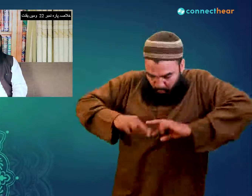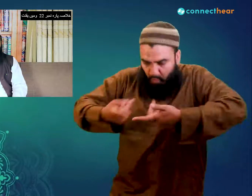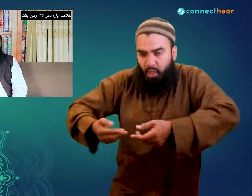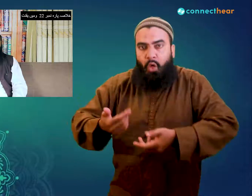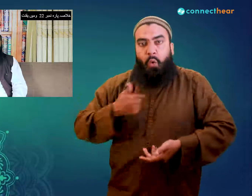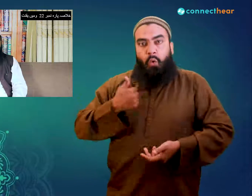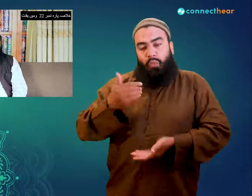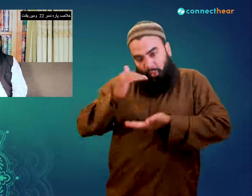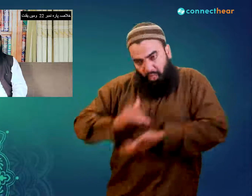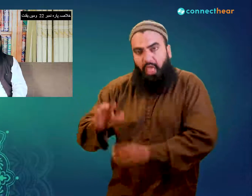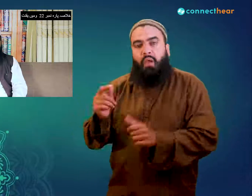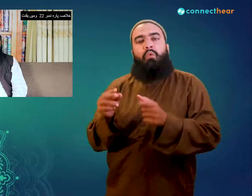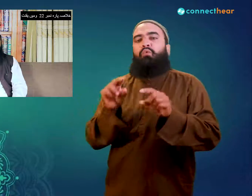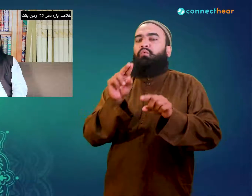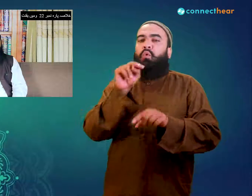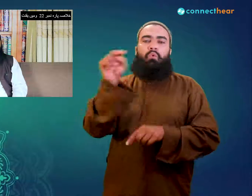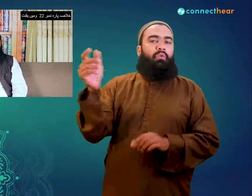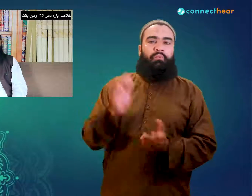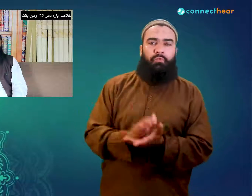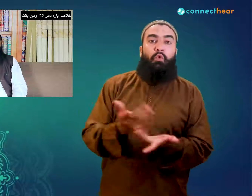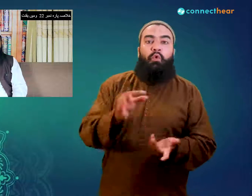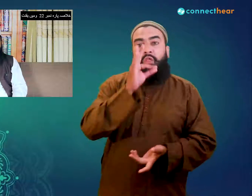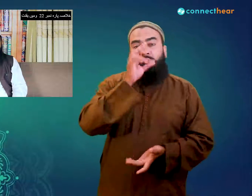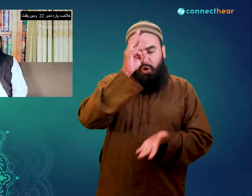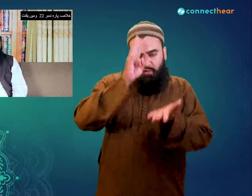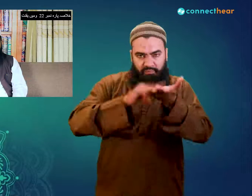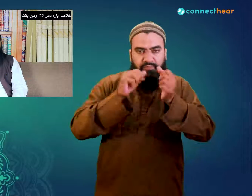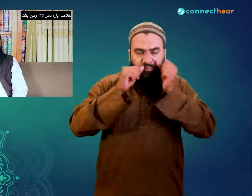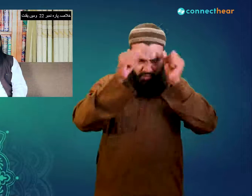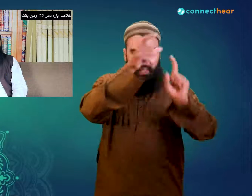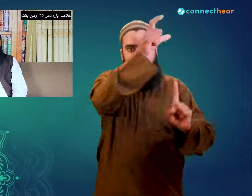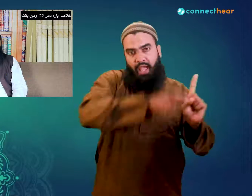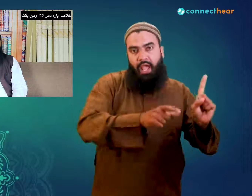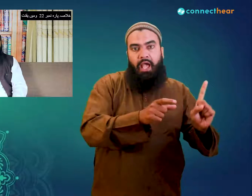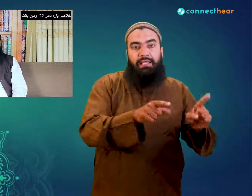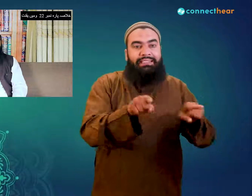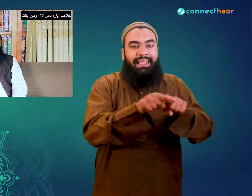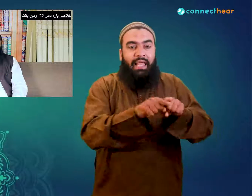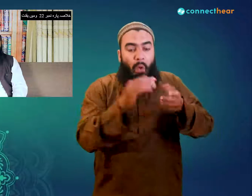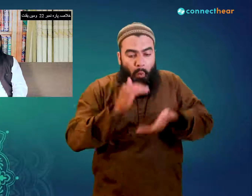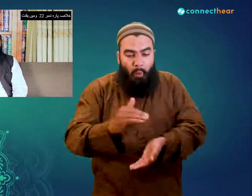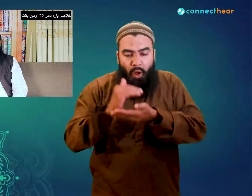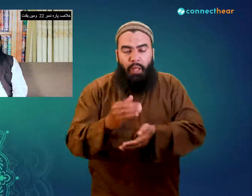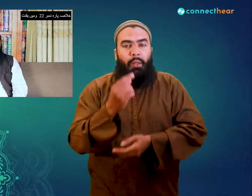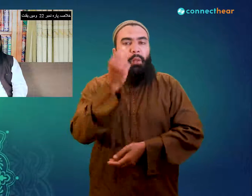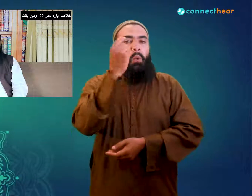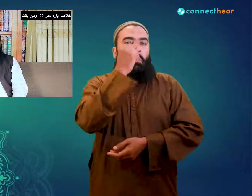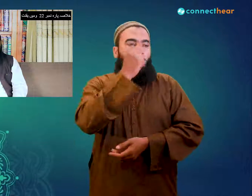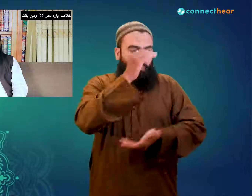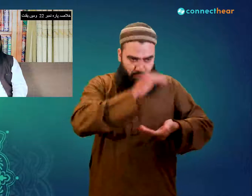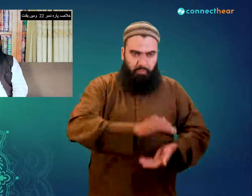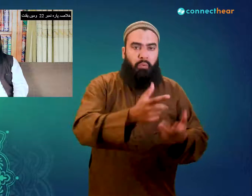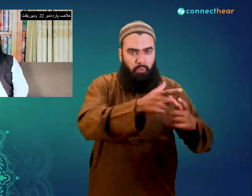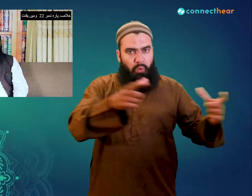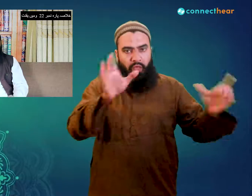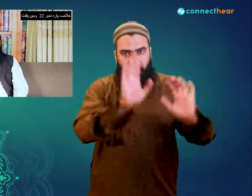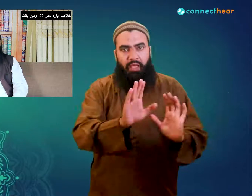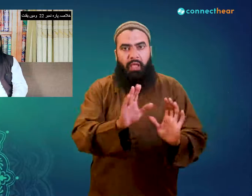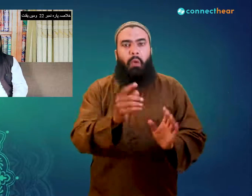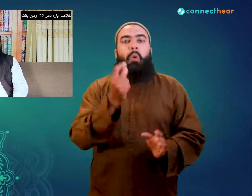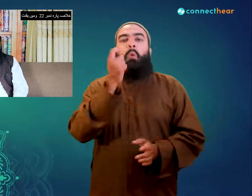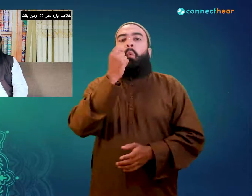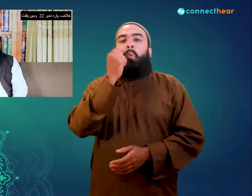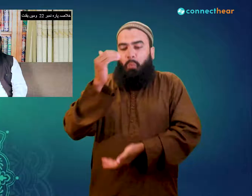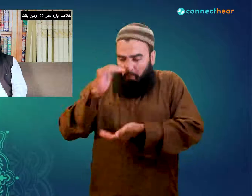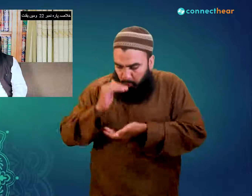سکتے کہ محمد صلی اللہ علیہ وسلم کا کوئی بیٹا نہیں، تو اس لیے وہ حقیقی بیٹوں والے احکام حضرت زید پر لاگو